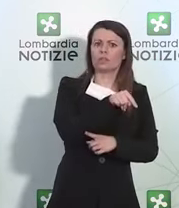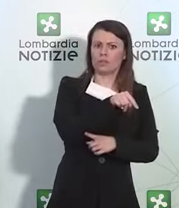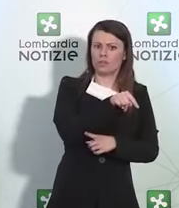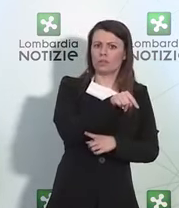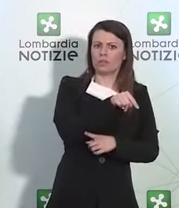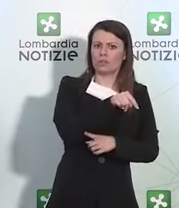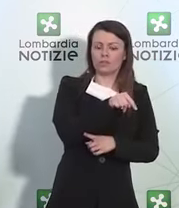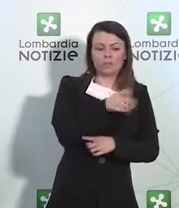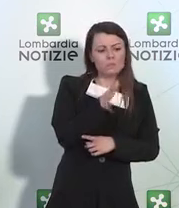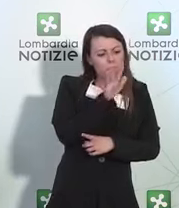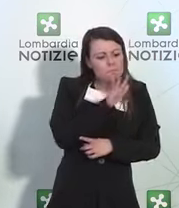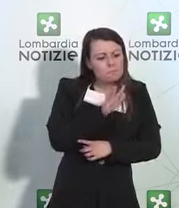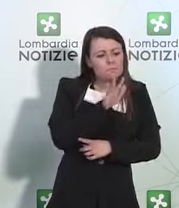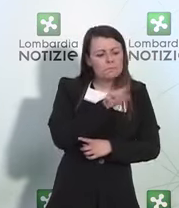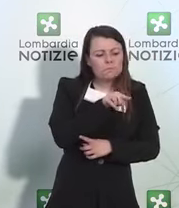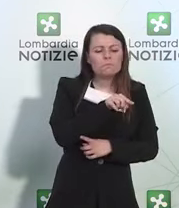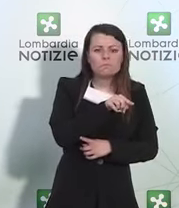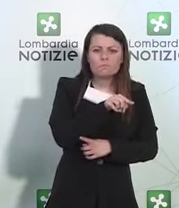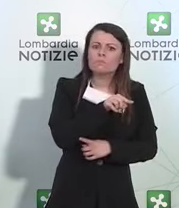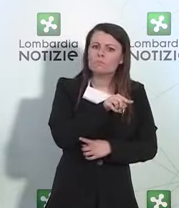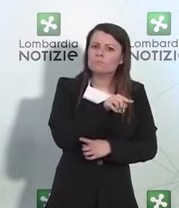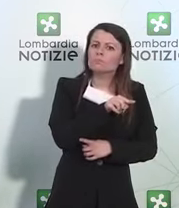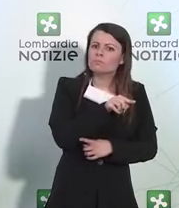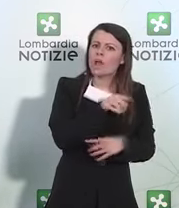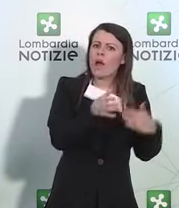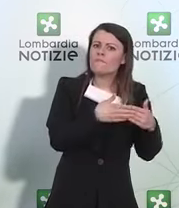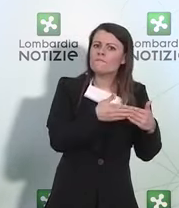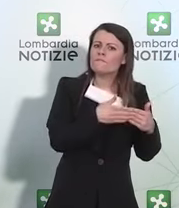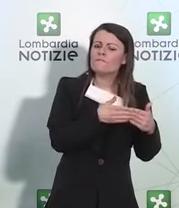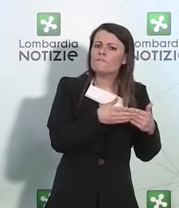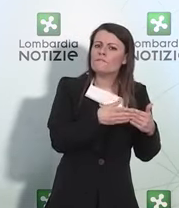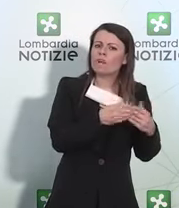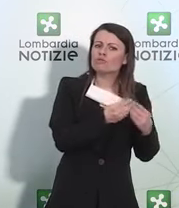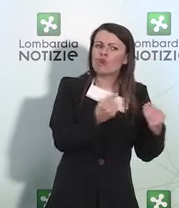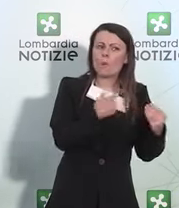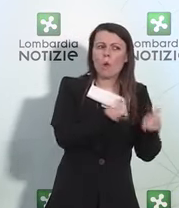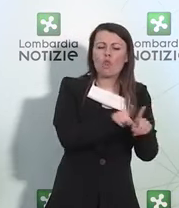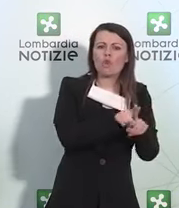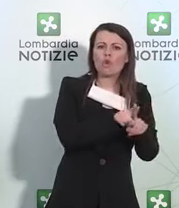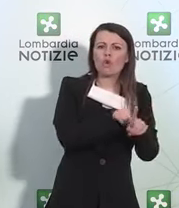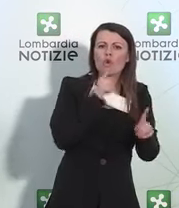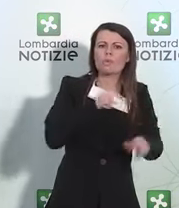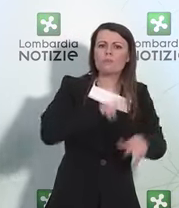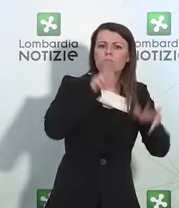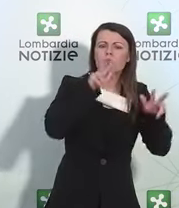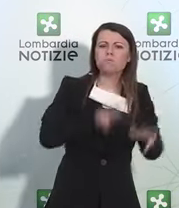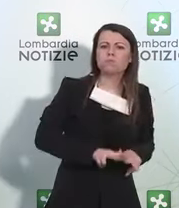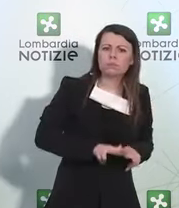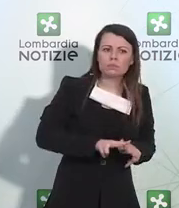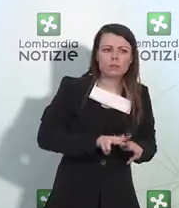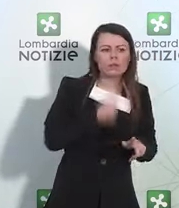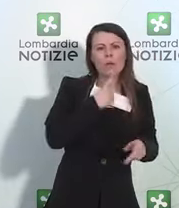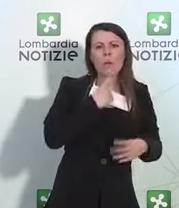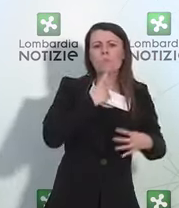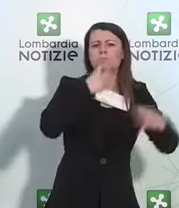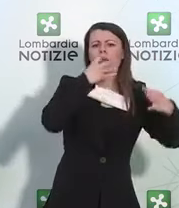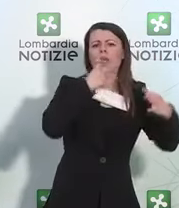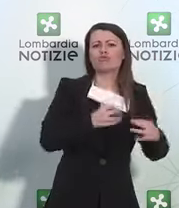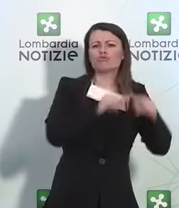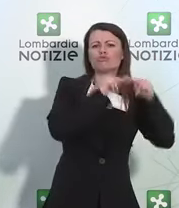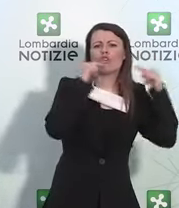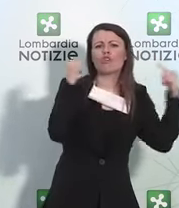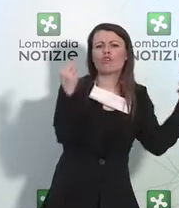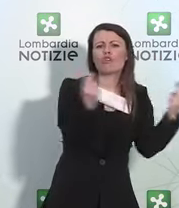che lo avvicina di molto alla quasi certezza alla quasi precisione assoluta